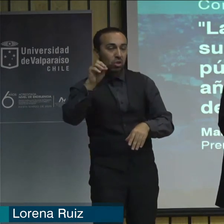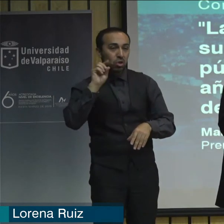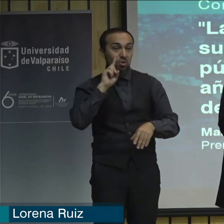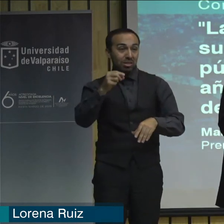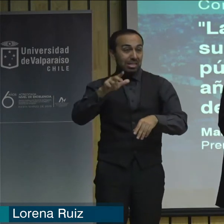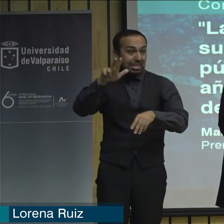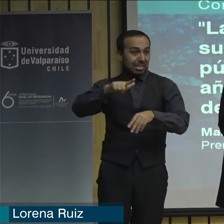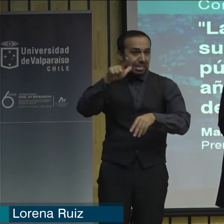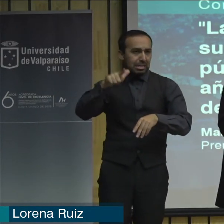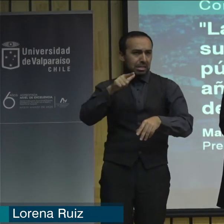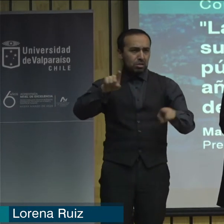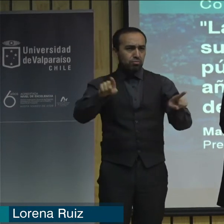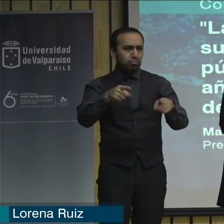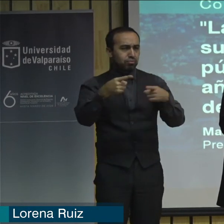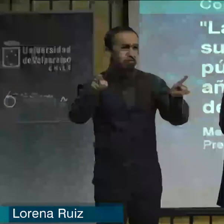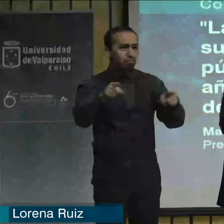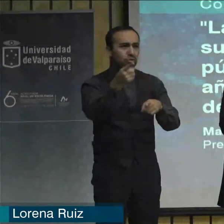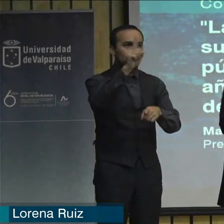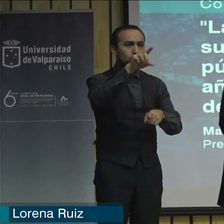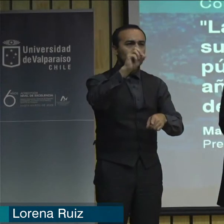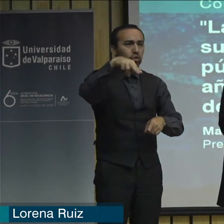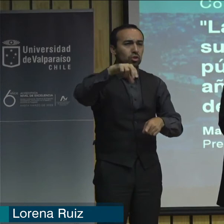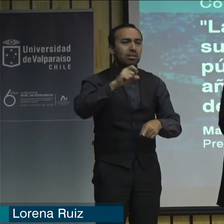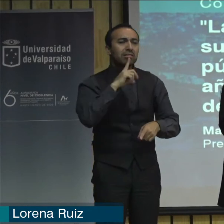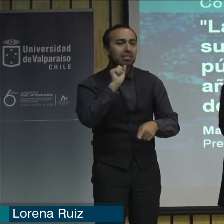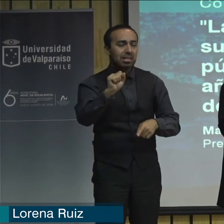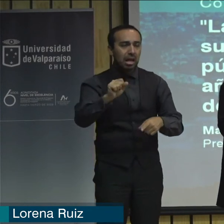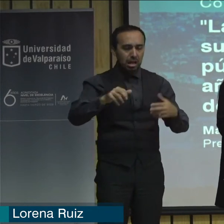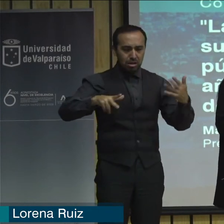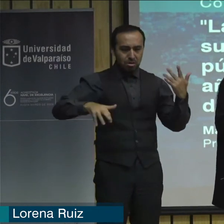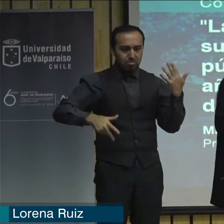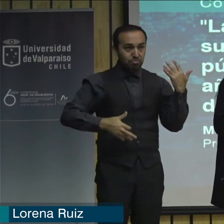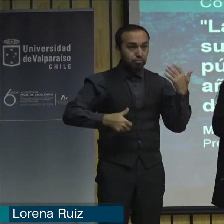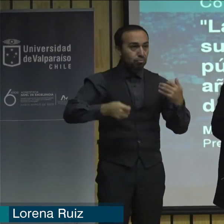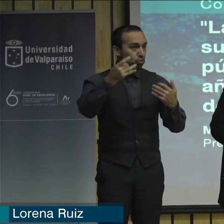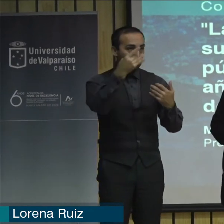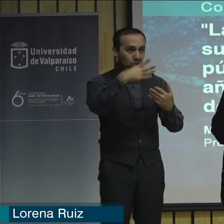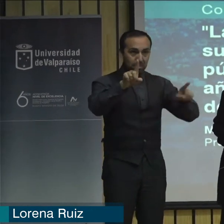la sonata número uno en Sol mayor para cuerdas primer movimiento alegro